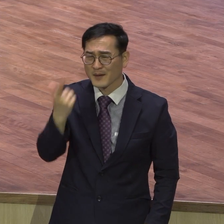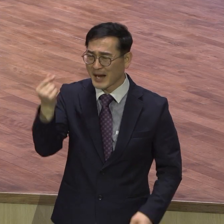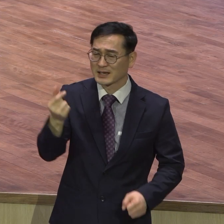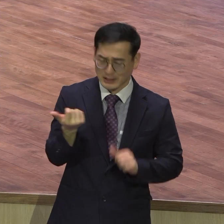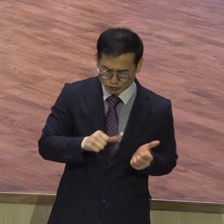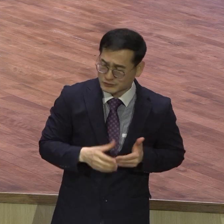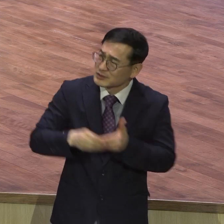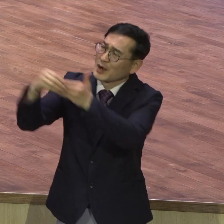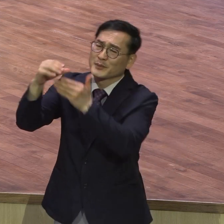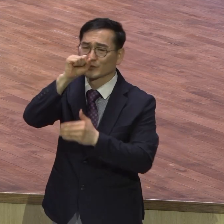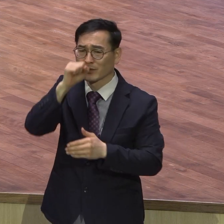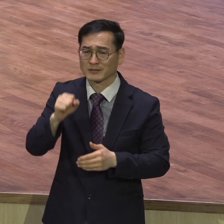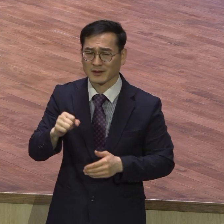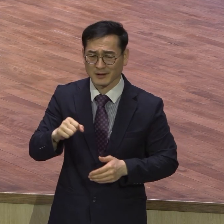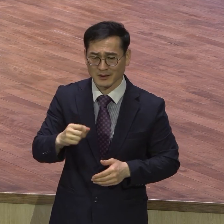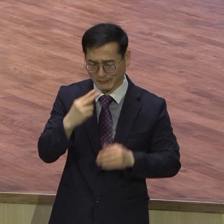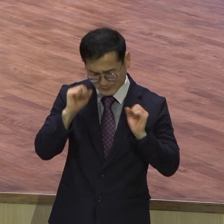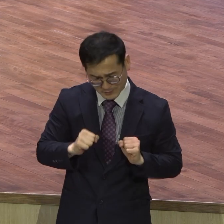다른 이유 없어요.